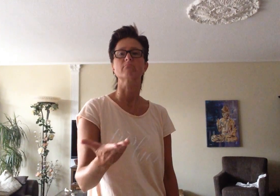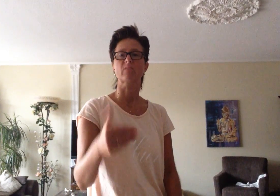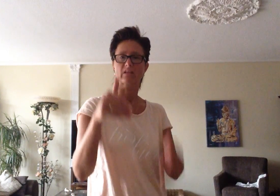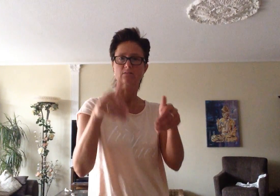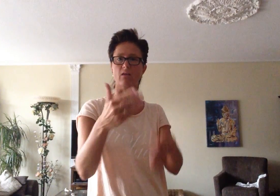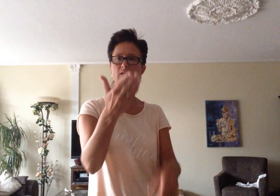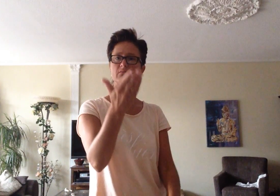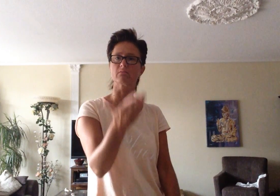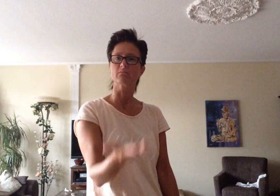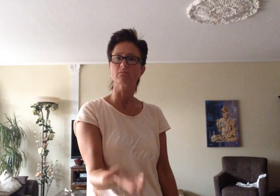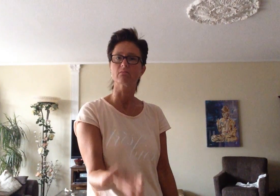kasteiden,